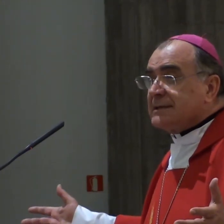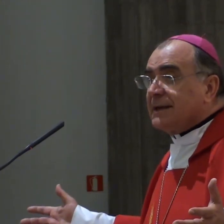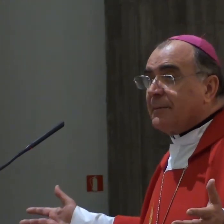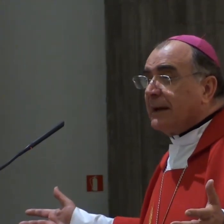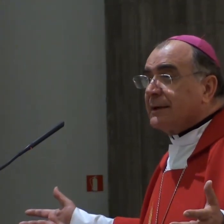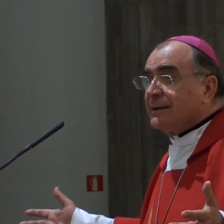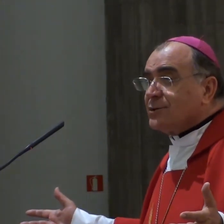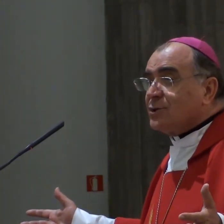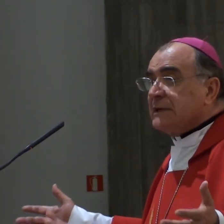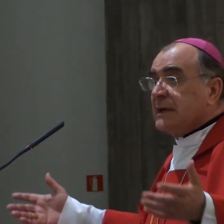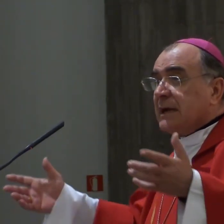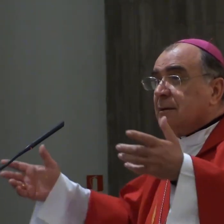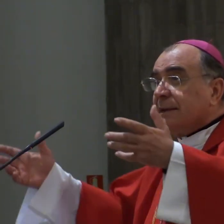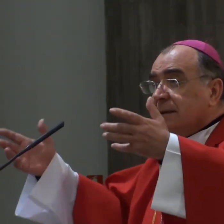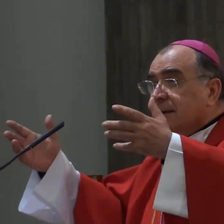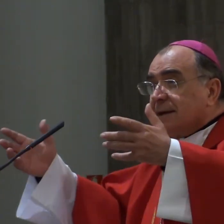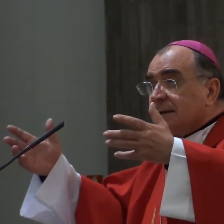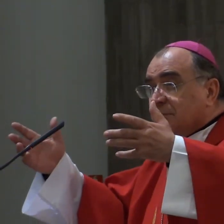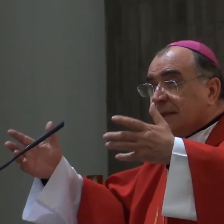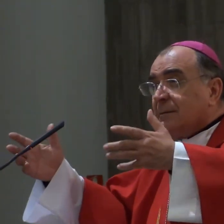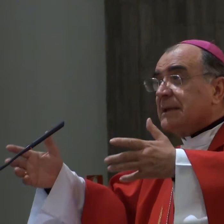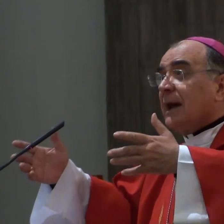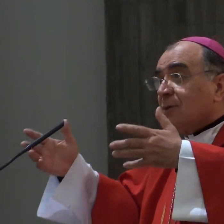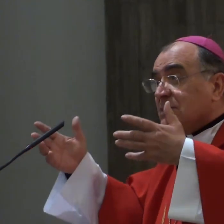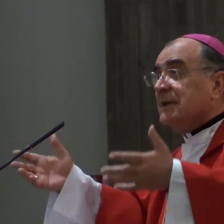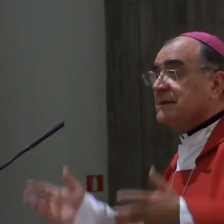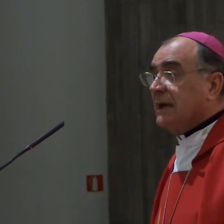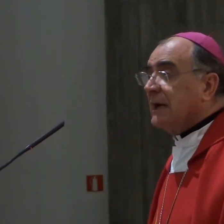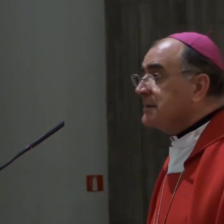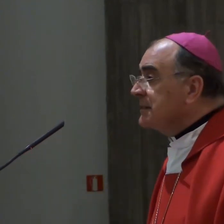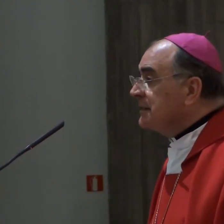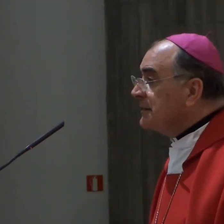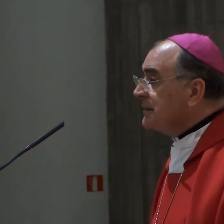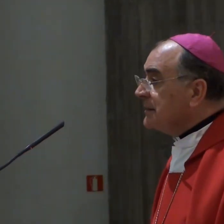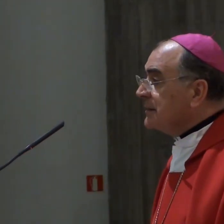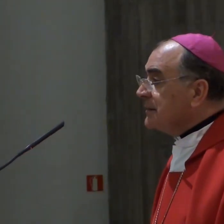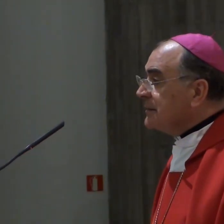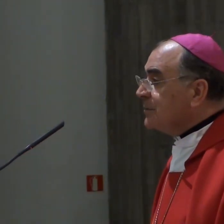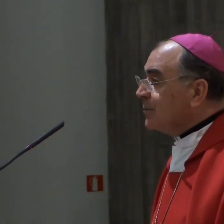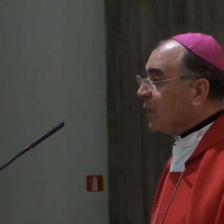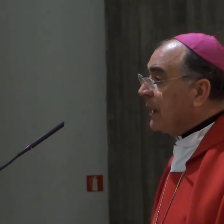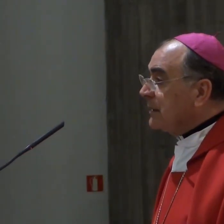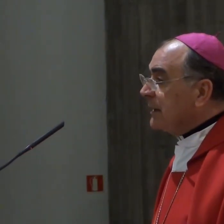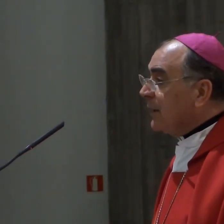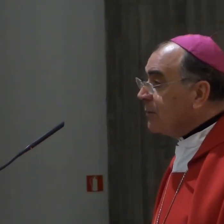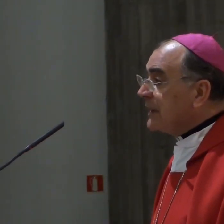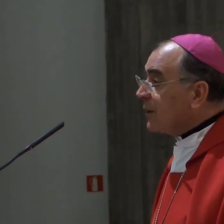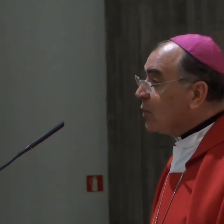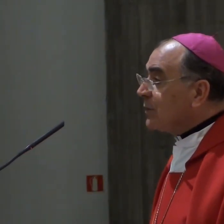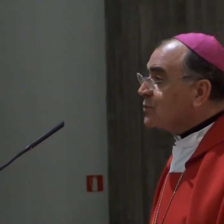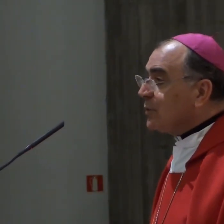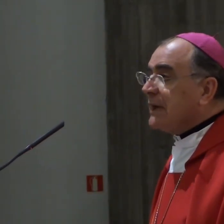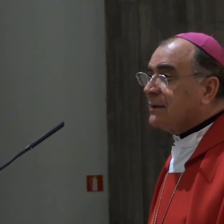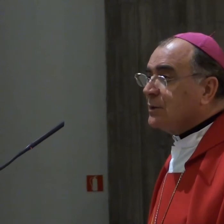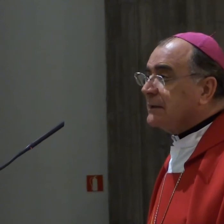es catequesis de la palabra de Dios hoy y va dirigida especialmente a ustedes porque el